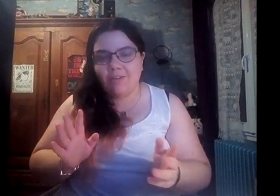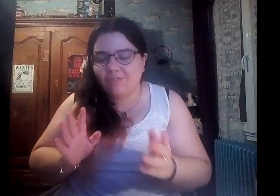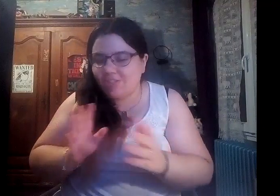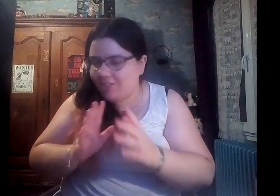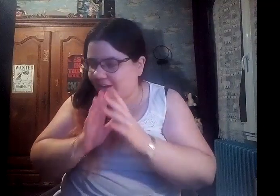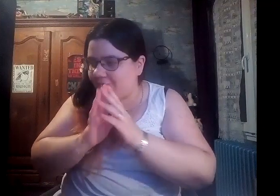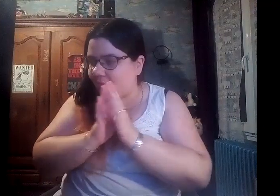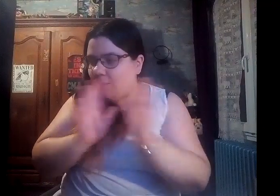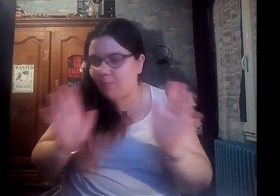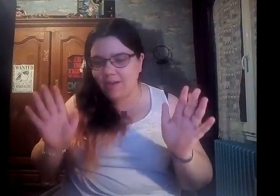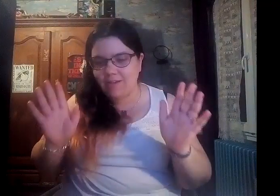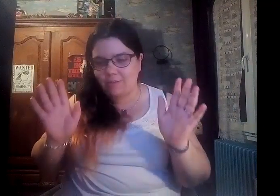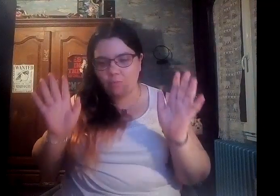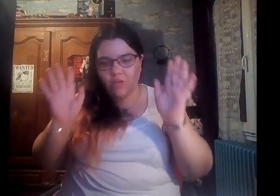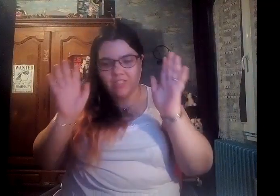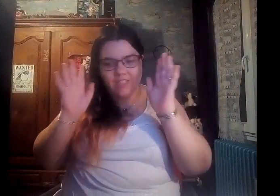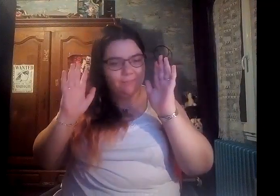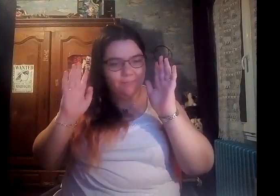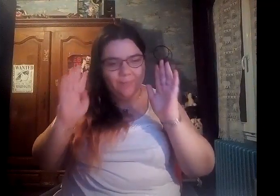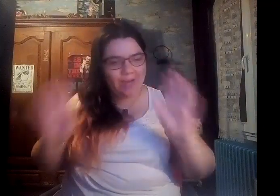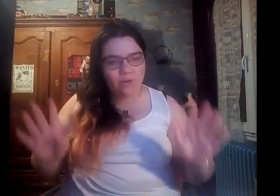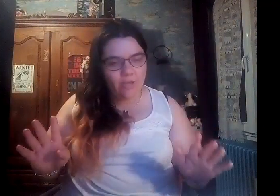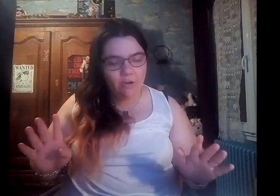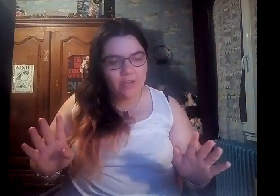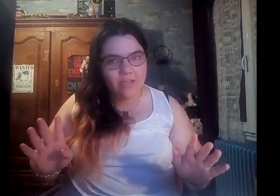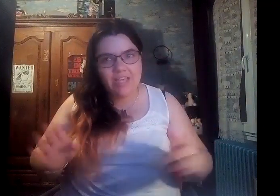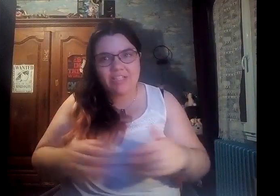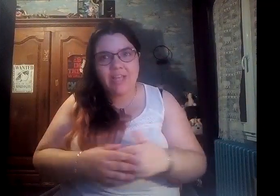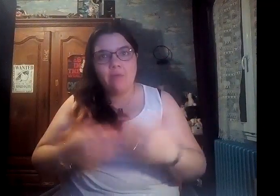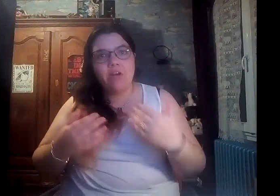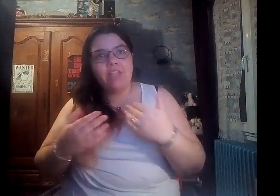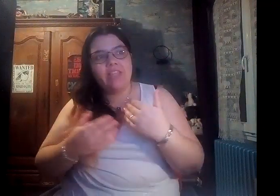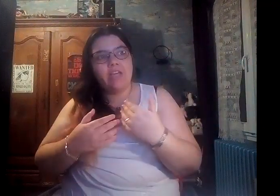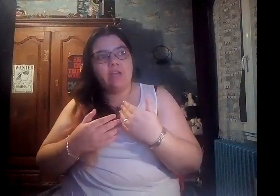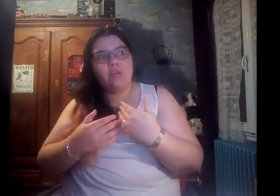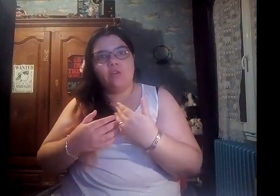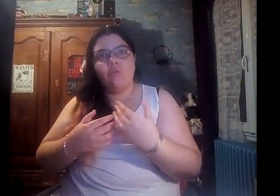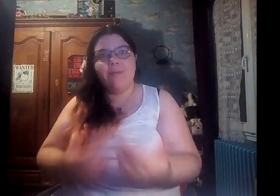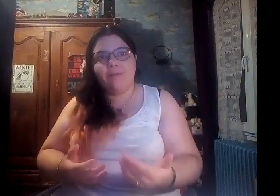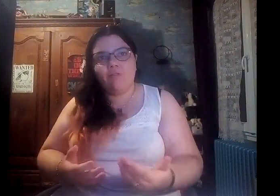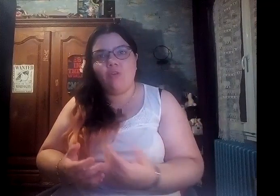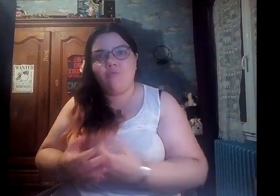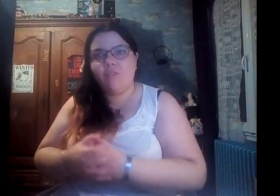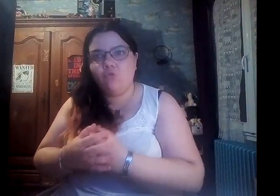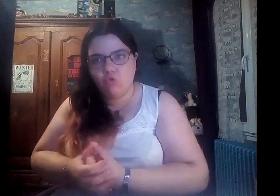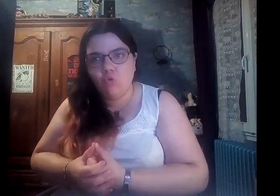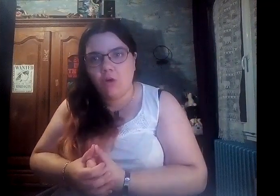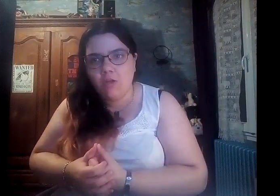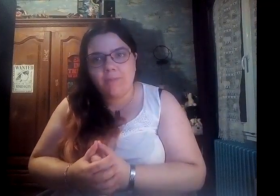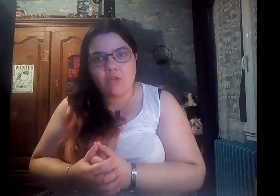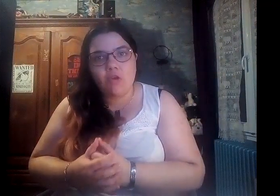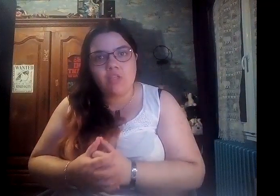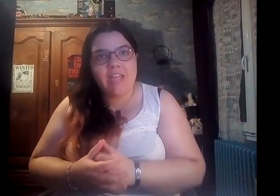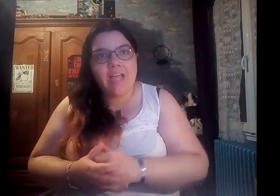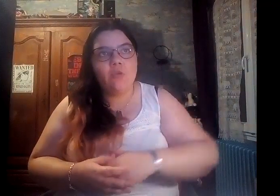j'y arrive vraiment pas pour moi ce n'est pas cohérent et j'aime l'idée que William Afton revienne toujours parce que c'est